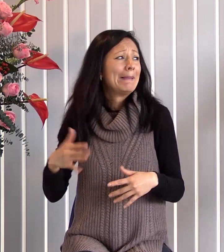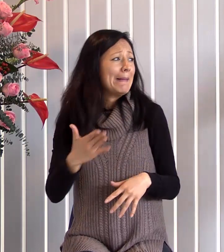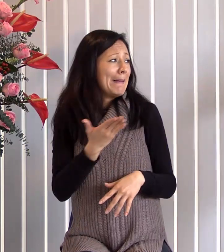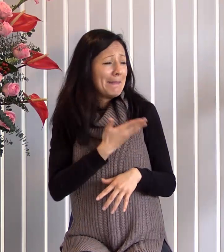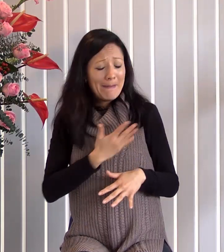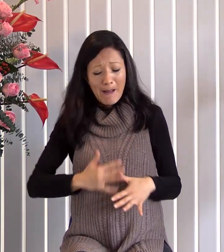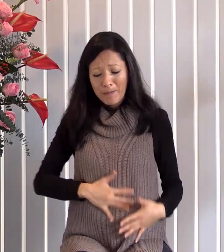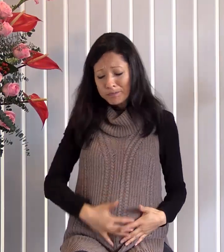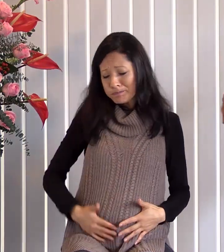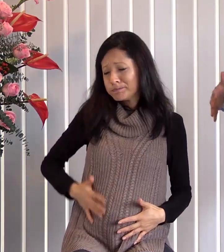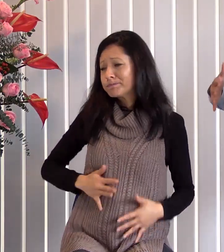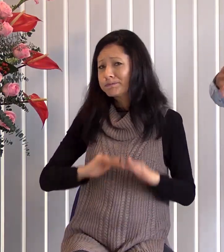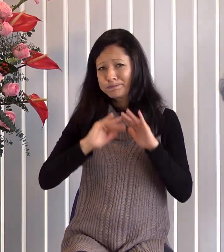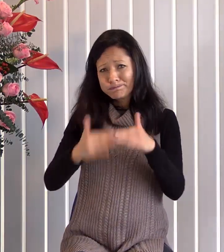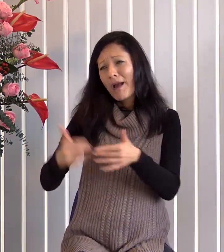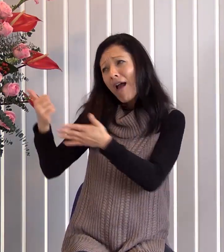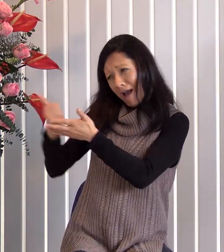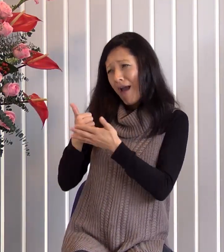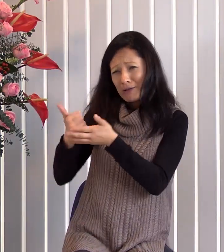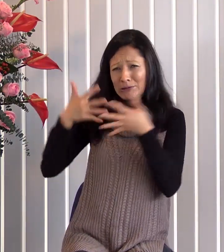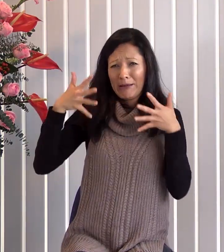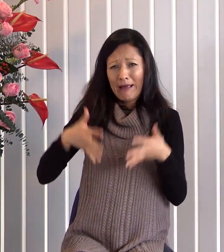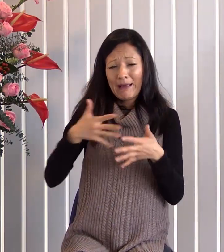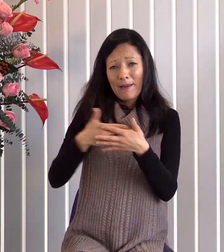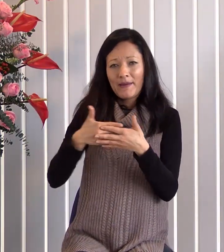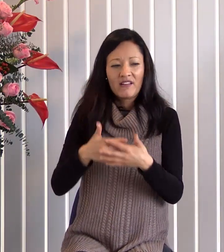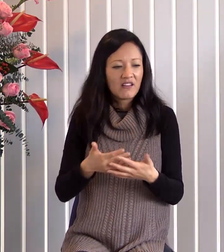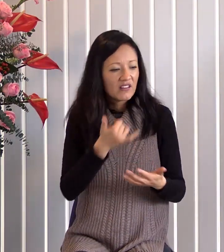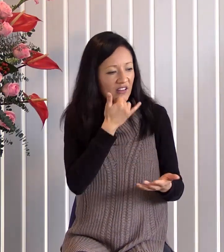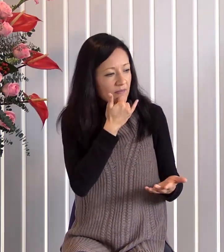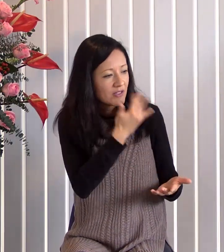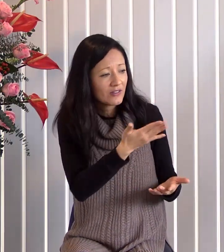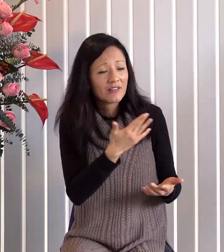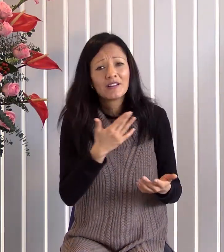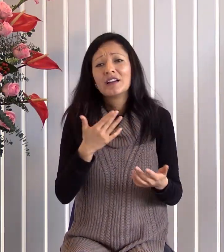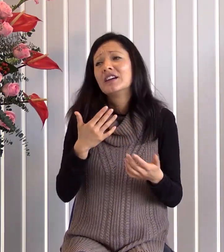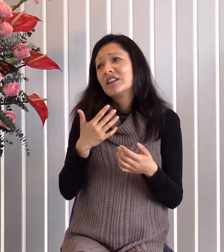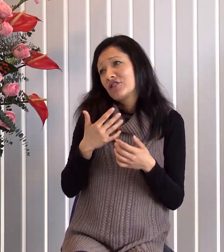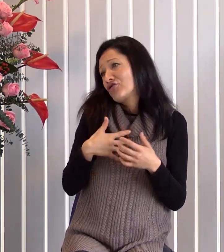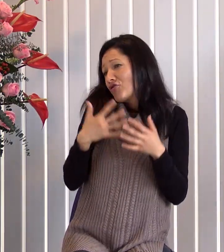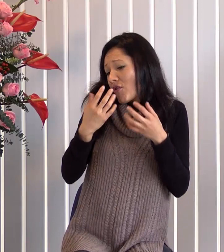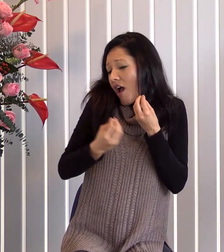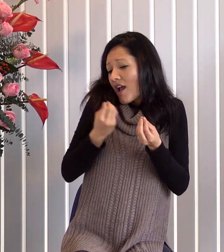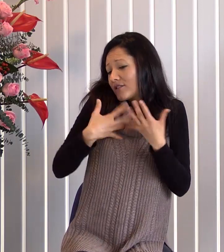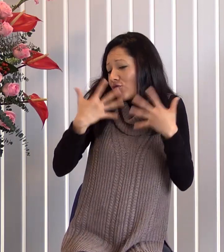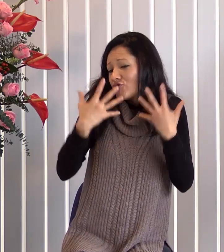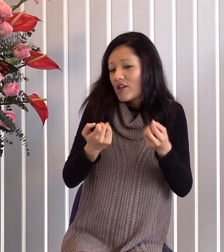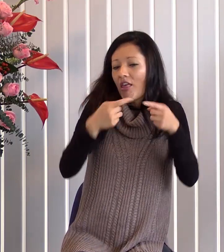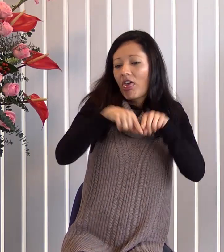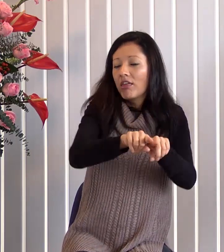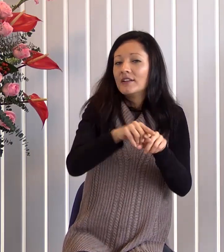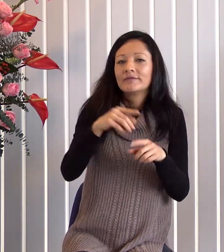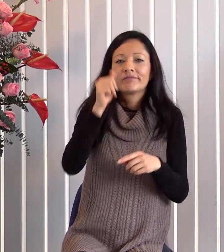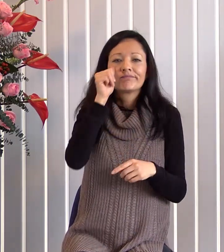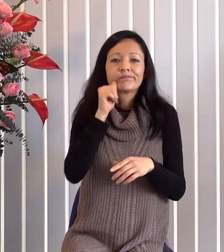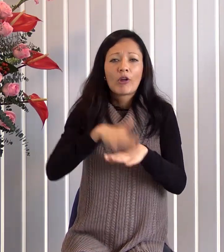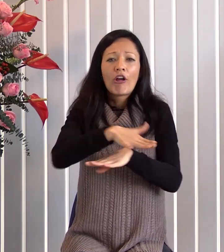mamá, ayúdame a criar mi hijo. ¿Qué pasó? Es que hice lo que se me dio la gana. Bueno.